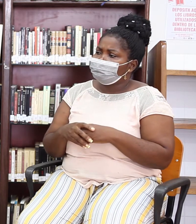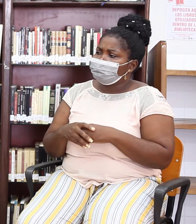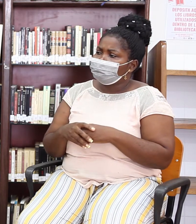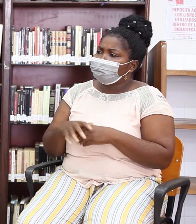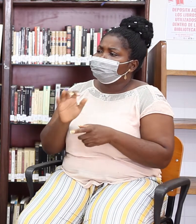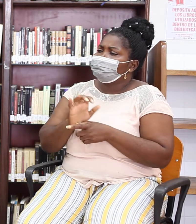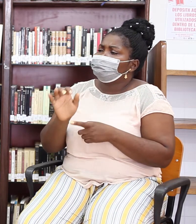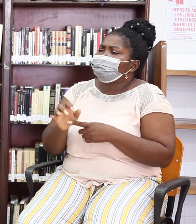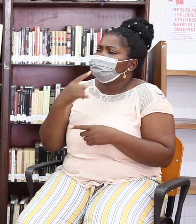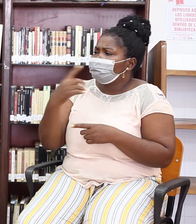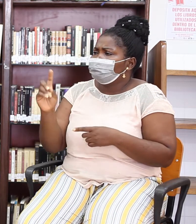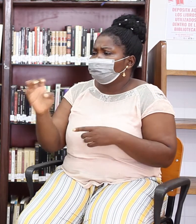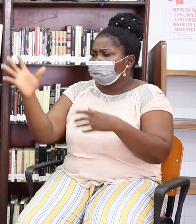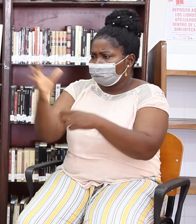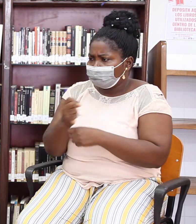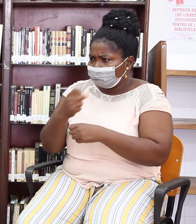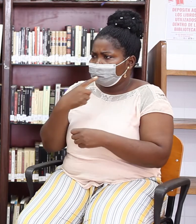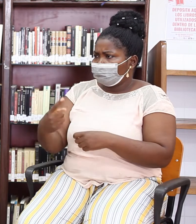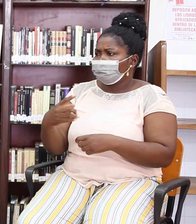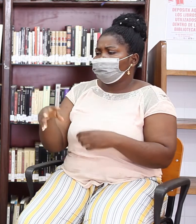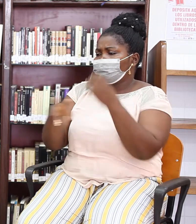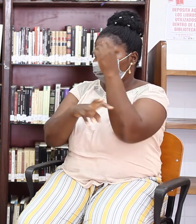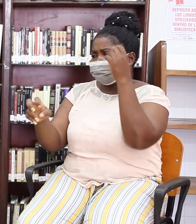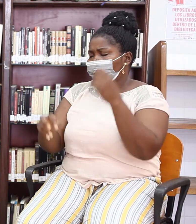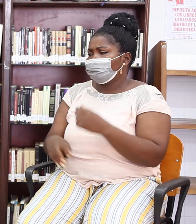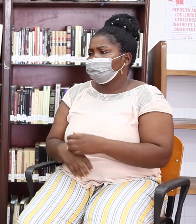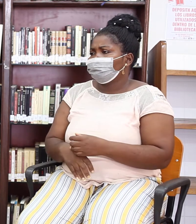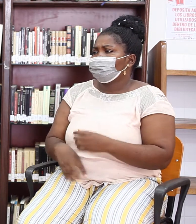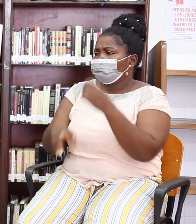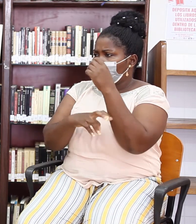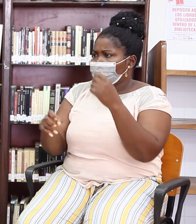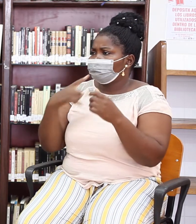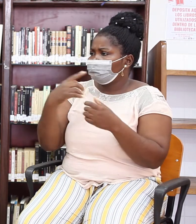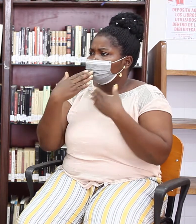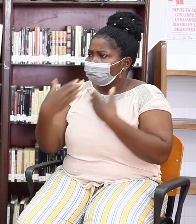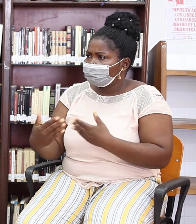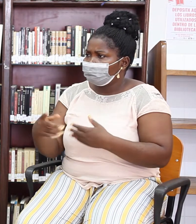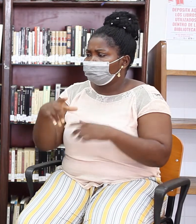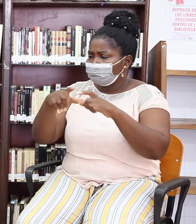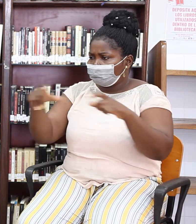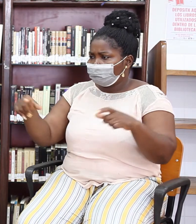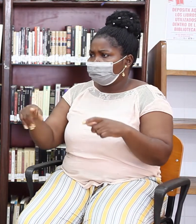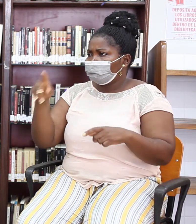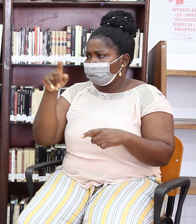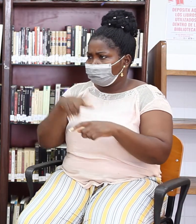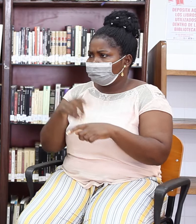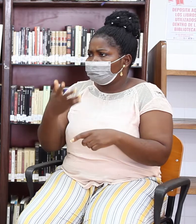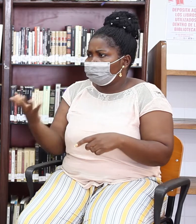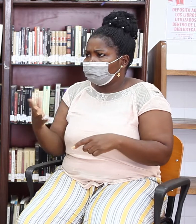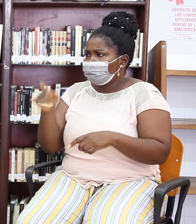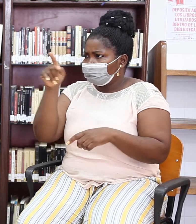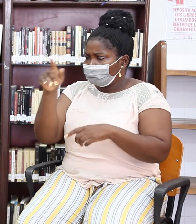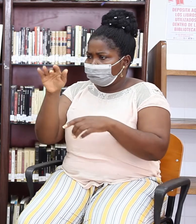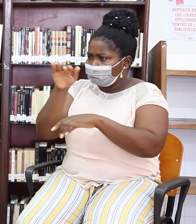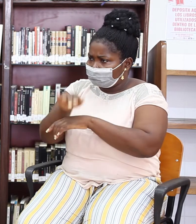«Es como si ya hubiéramos atrapado al ladrón. Lo atraparemos gracias a los palos, porque esta